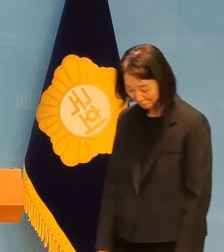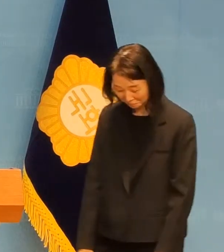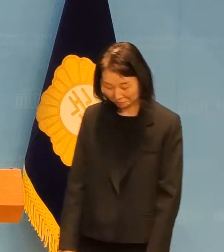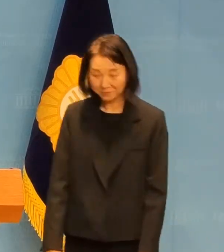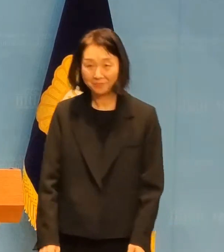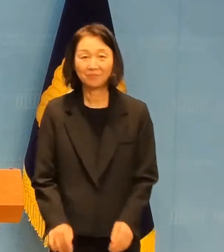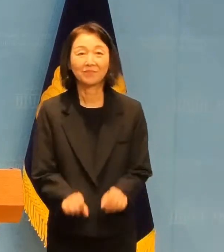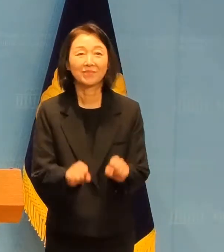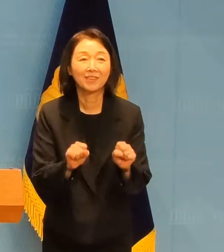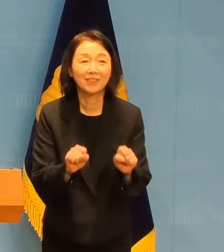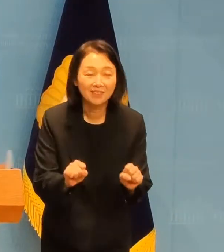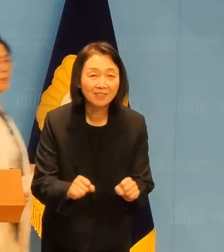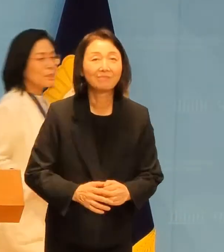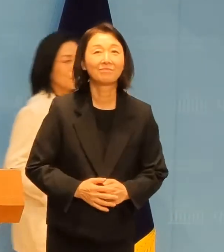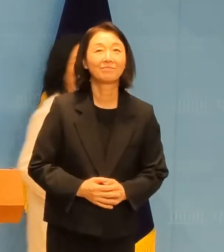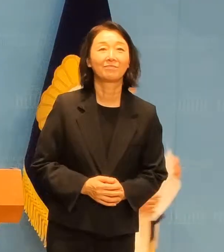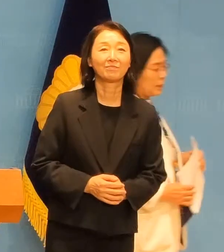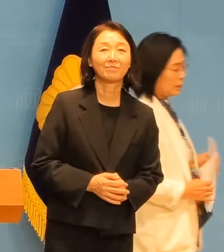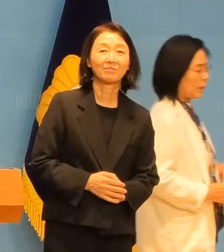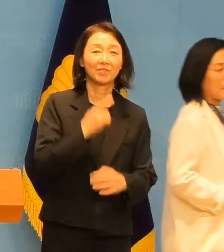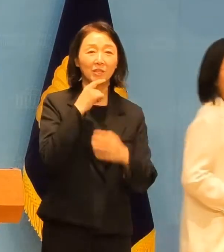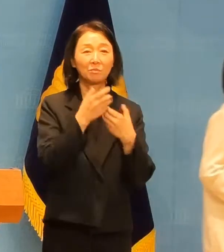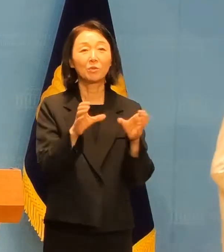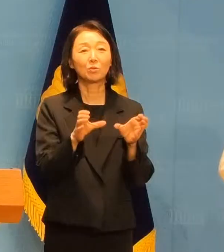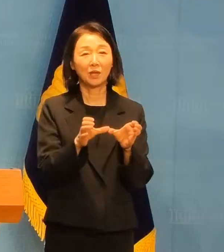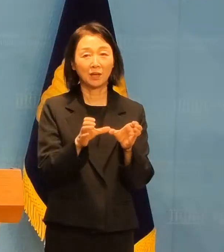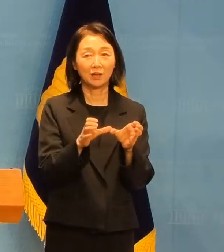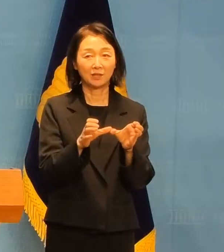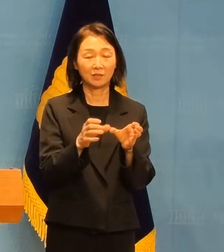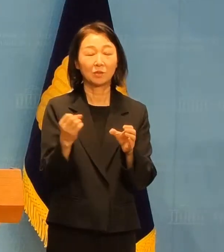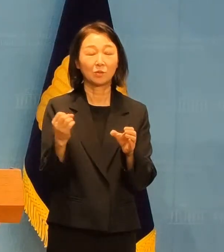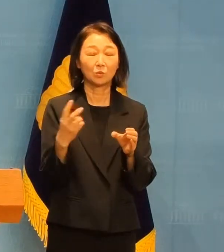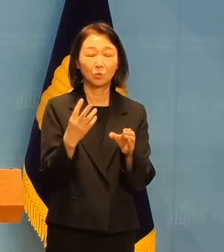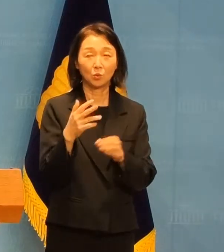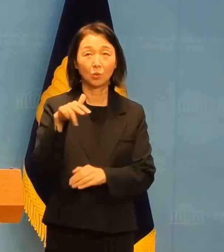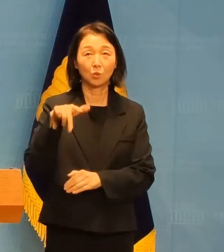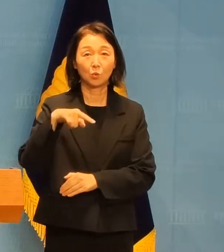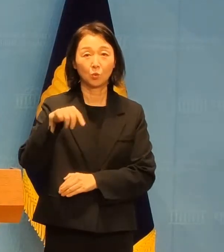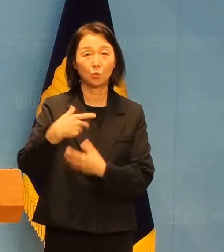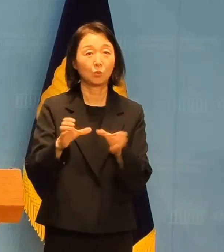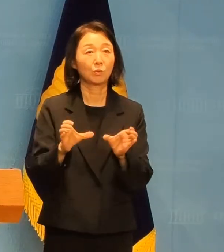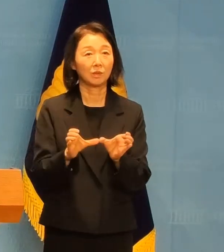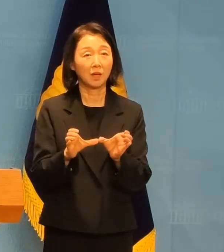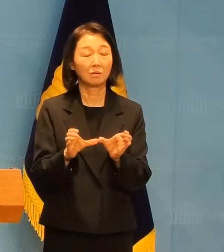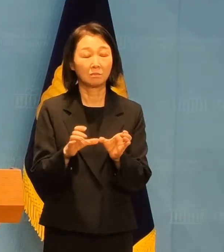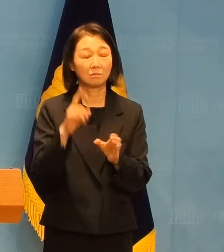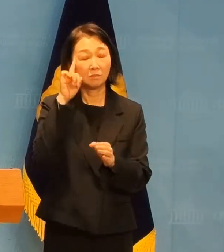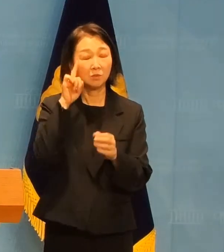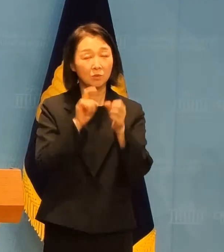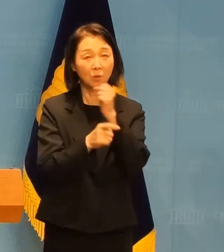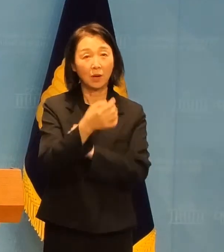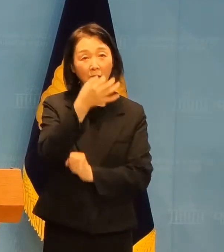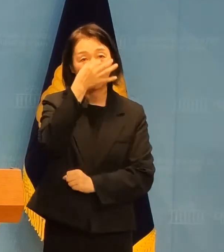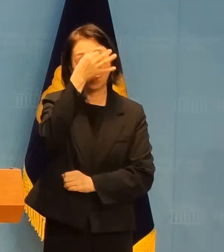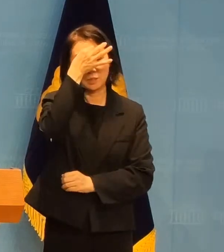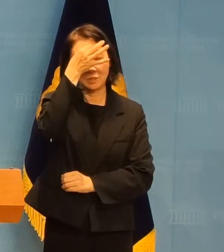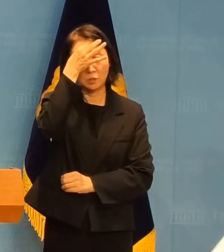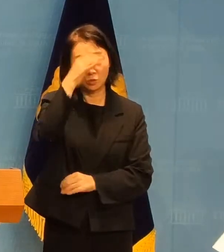네, 안녕하십니까. 더불어민주당과 조국혁신당